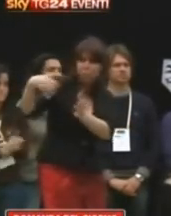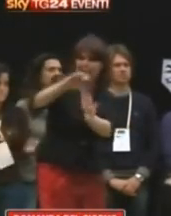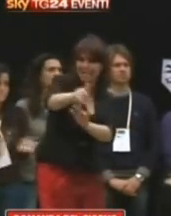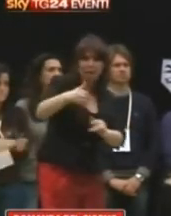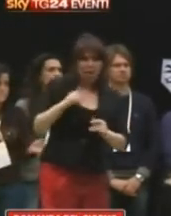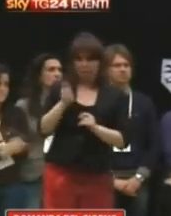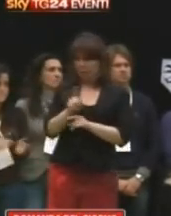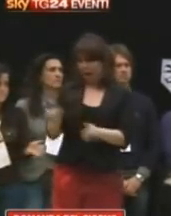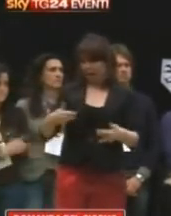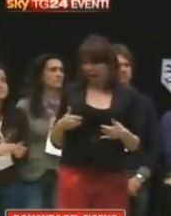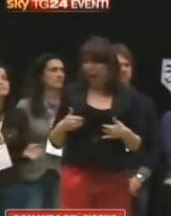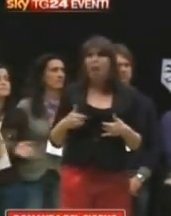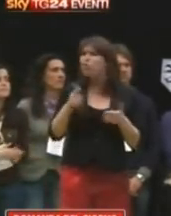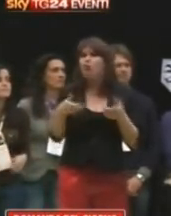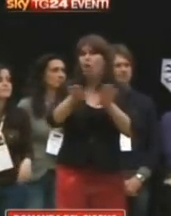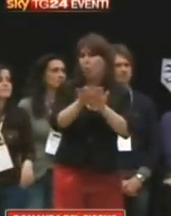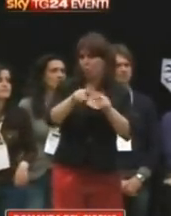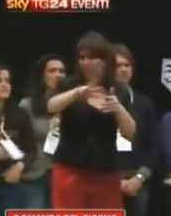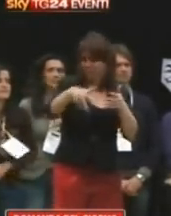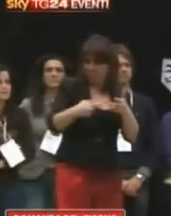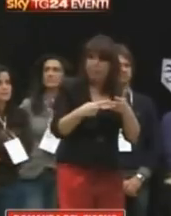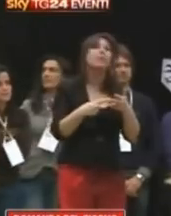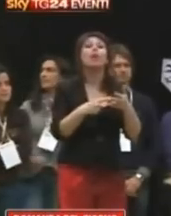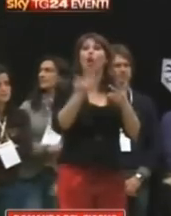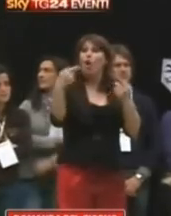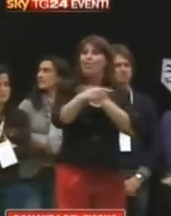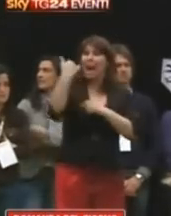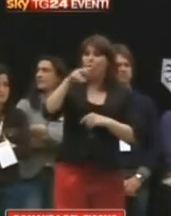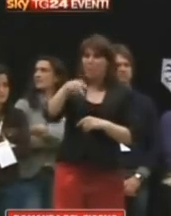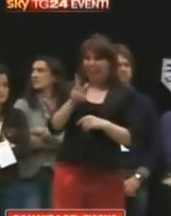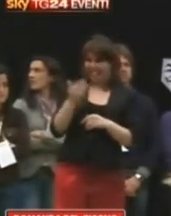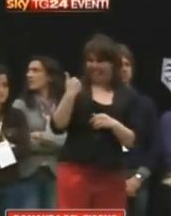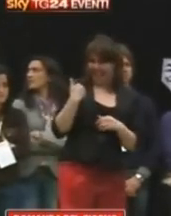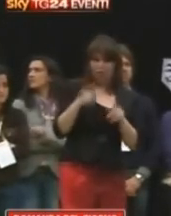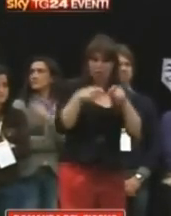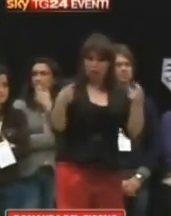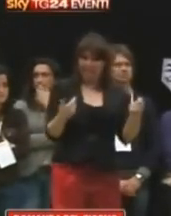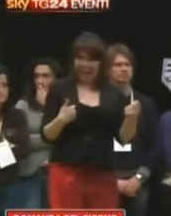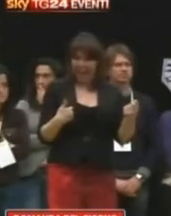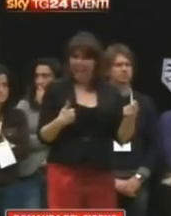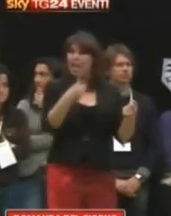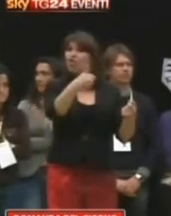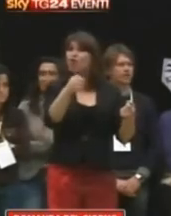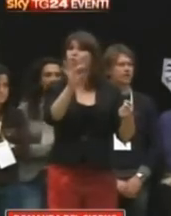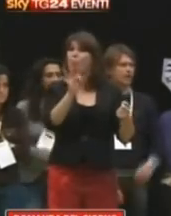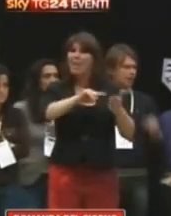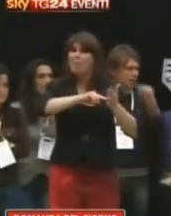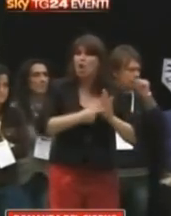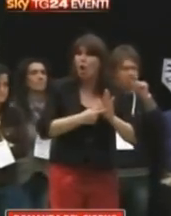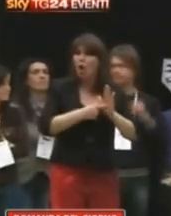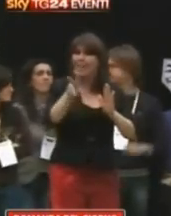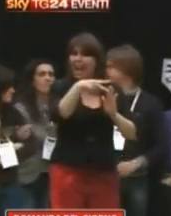E invece loro, 2013, finanziamento ai giornali di 140 milioni di